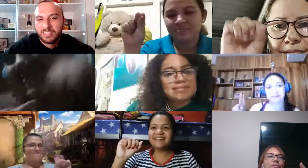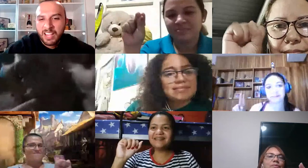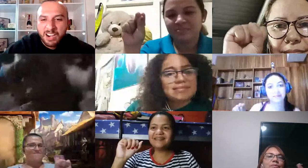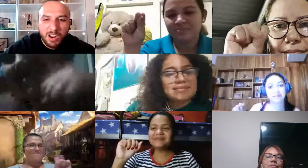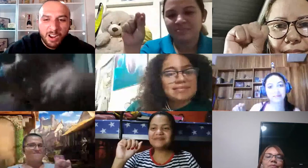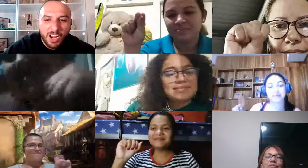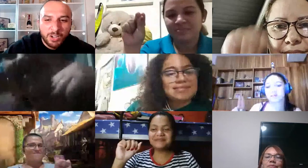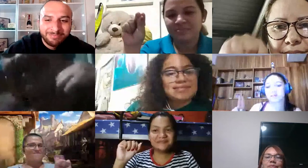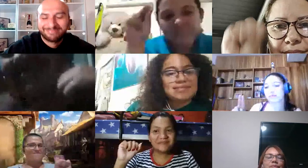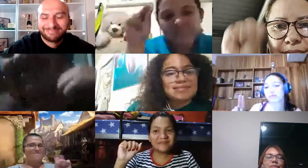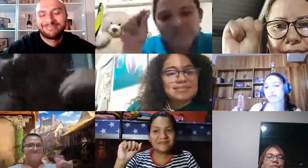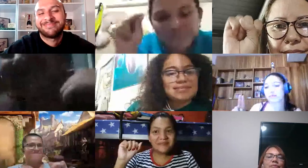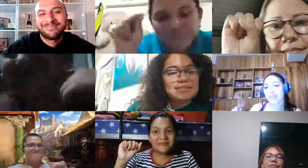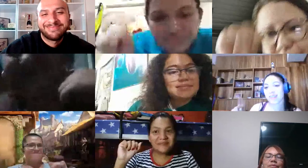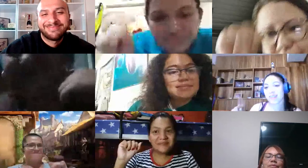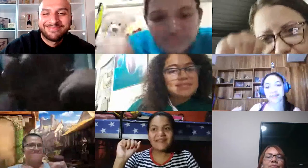Qué raro.